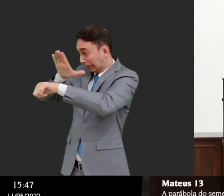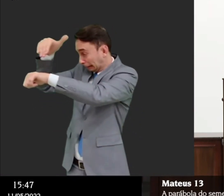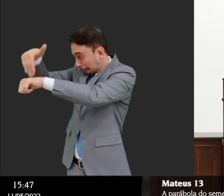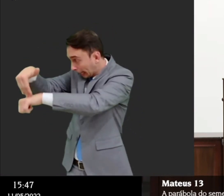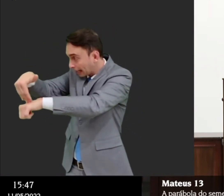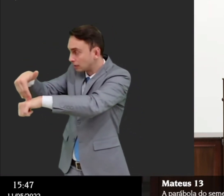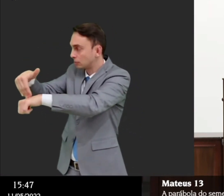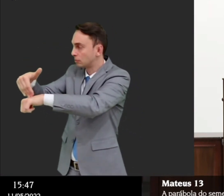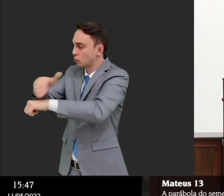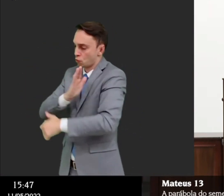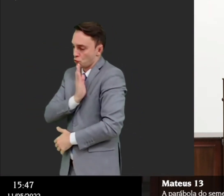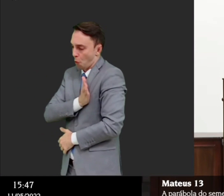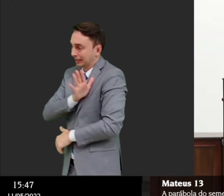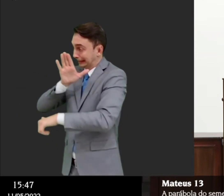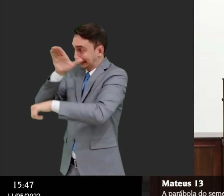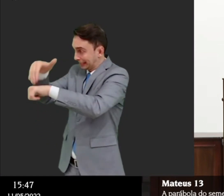e eu os cure.